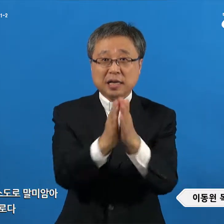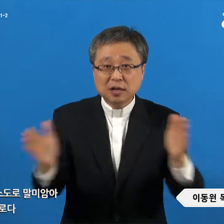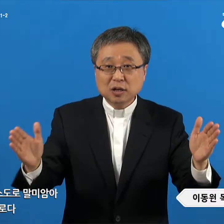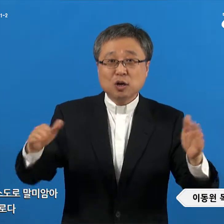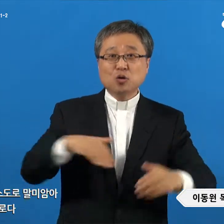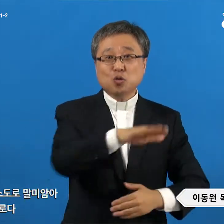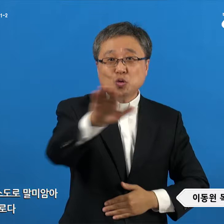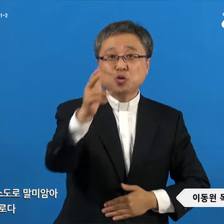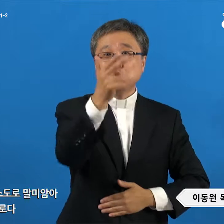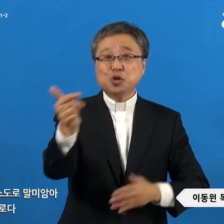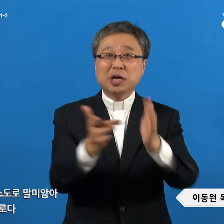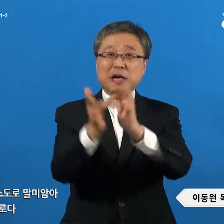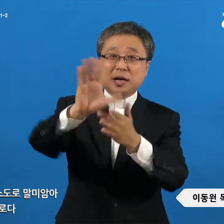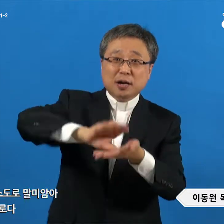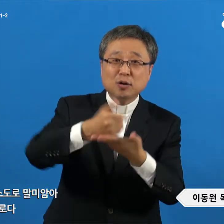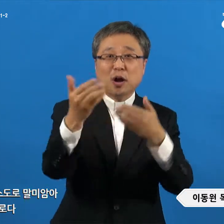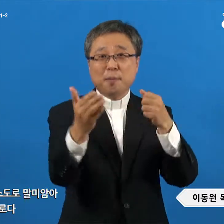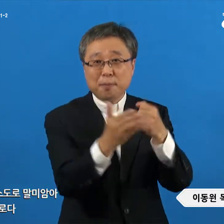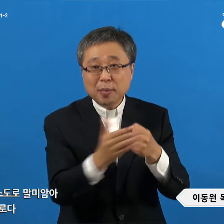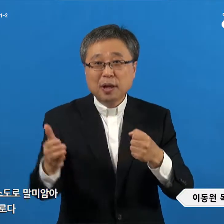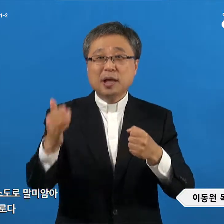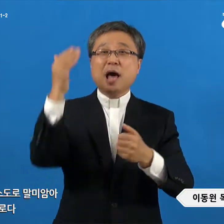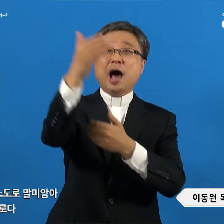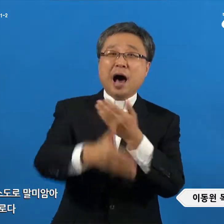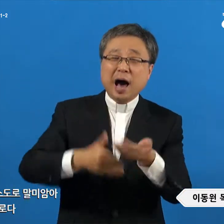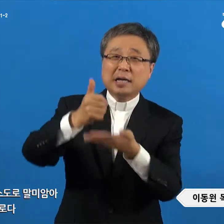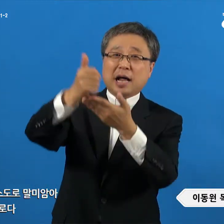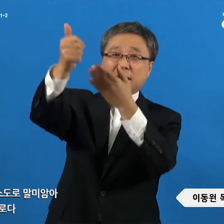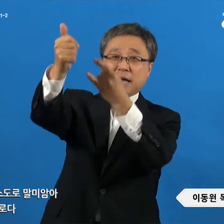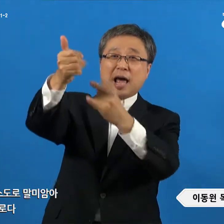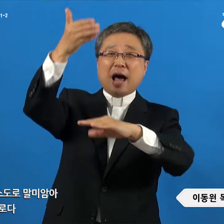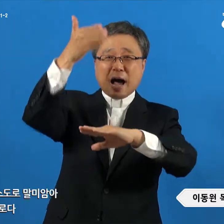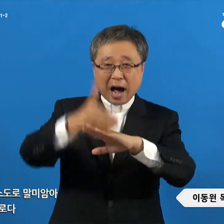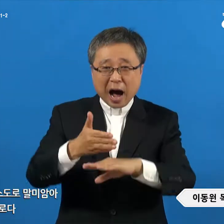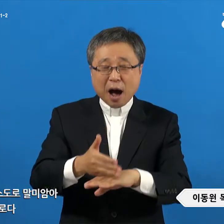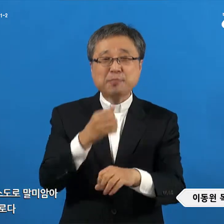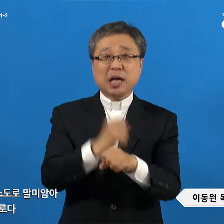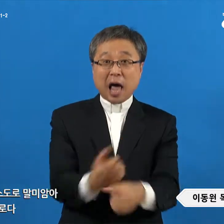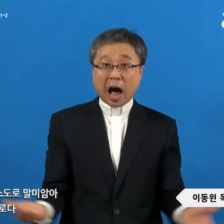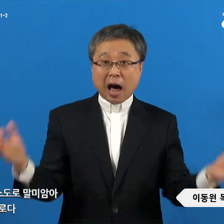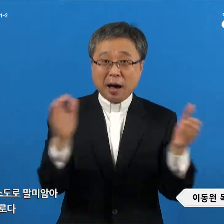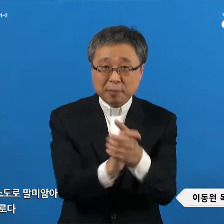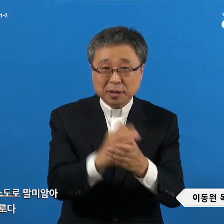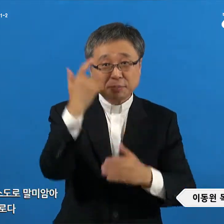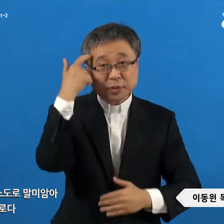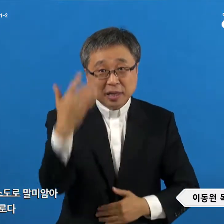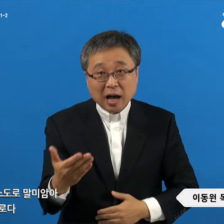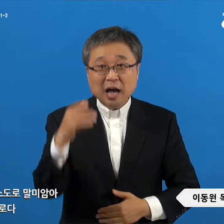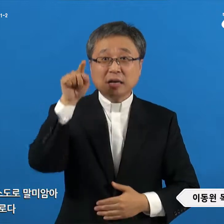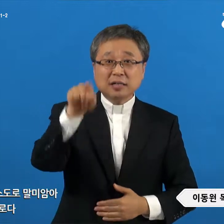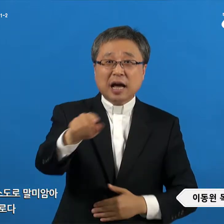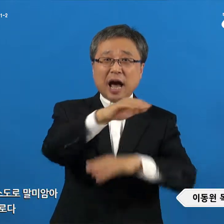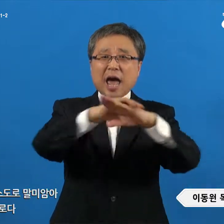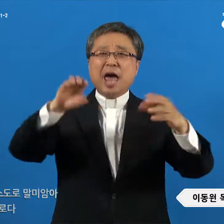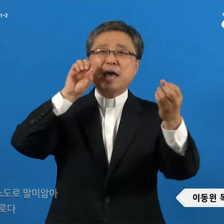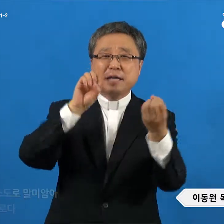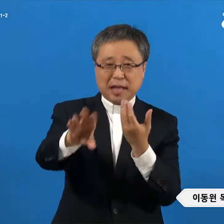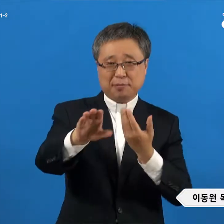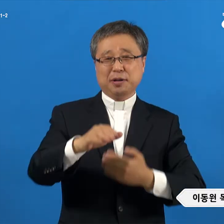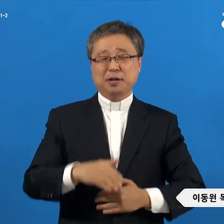주 예수 그리스도로 말미암아 하나님께 감사리오다. 아멘이십니까? 그가 해답이라는 것이에요. 이어지는